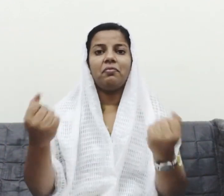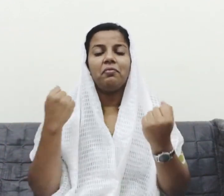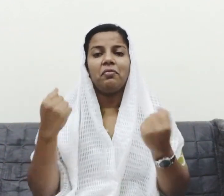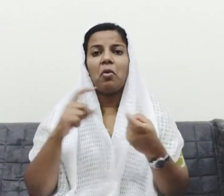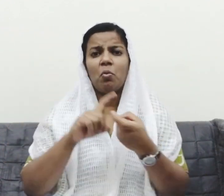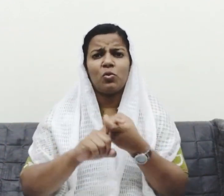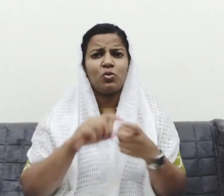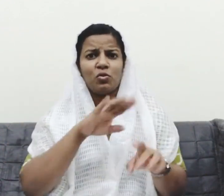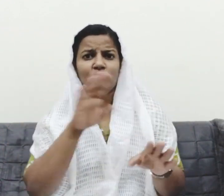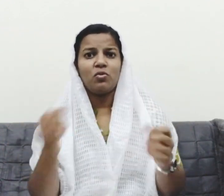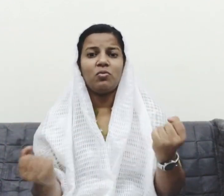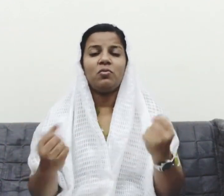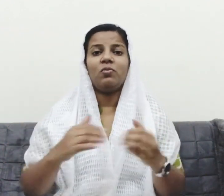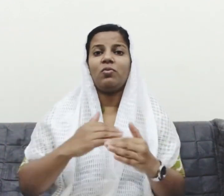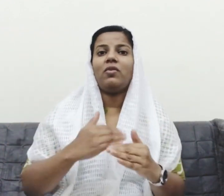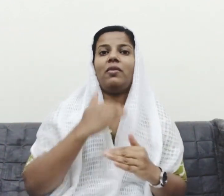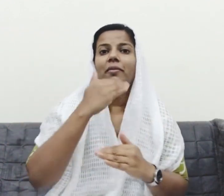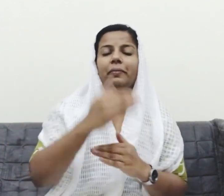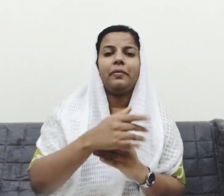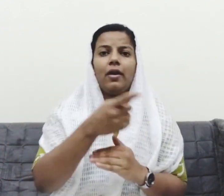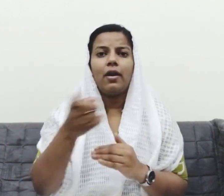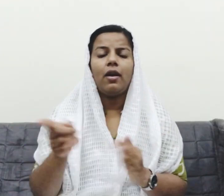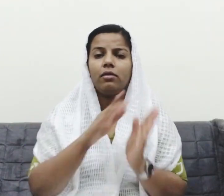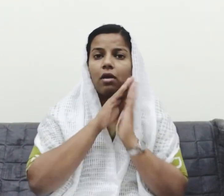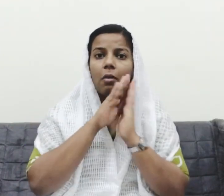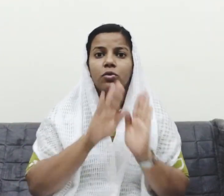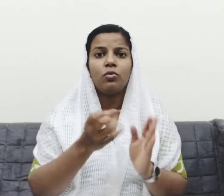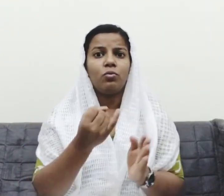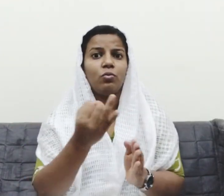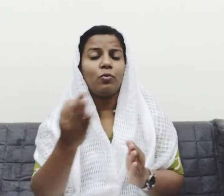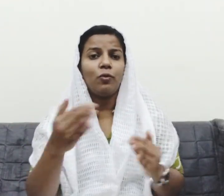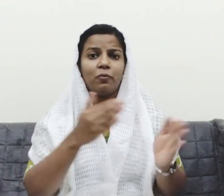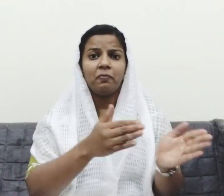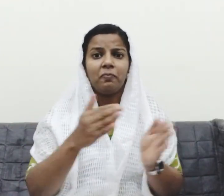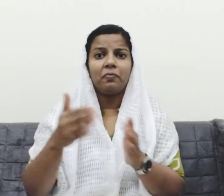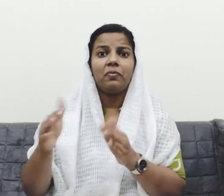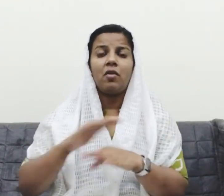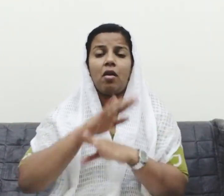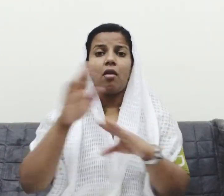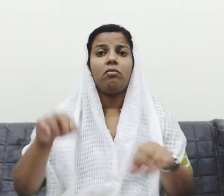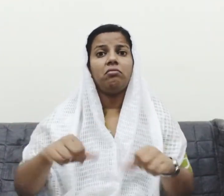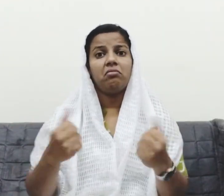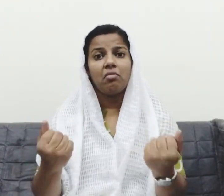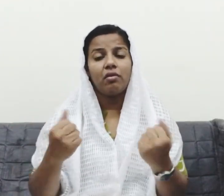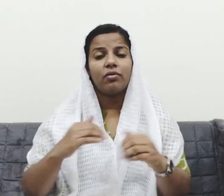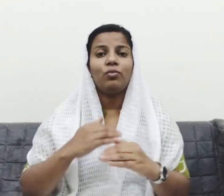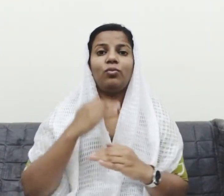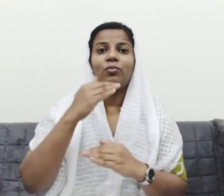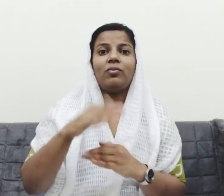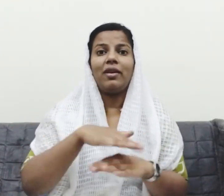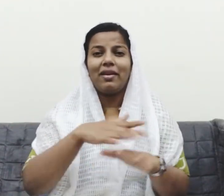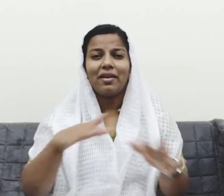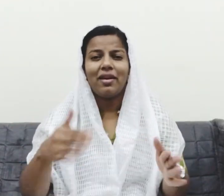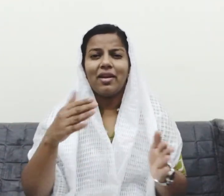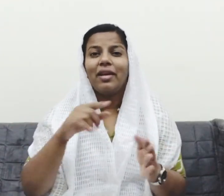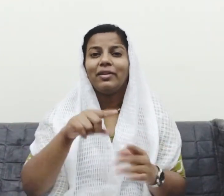അനാക്കിന്റെ മല്ലന്മാരുണ്ട്, അമേലിക്കർ തെക്ക് ദേശത്ത് പാർക്കുന്നു, ഹിത്തരും എബൂസിനും അമോരിയോരും പർവ്വതങ്ങളിൽ പാർക്കുന്നു, കനാനിൽ കടൽക്കല്ലിലും